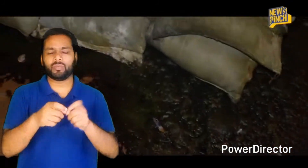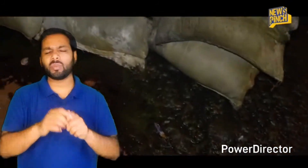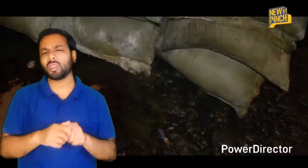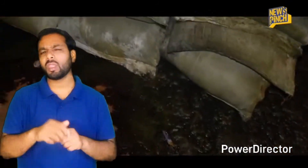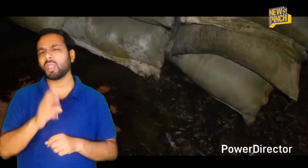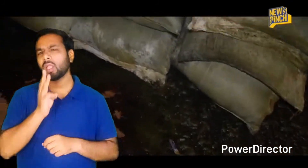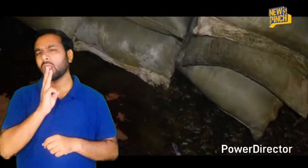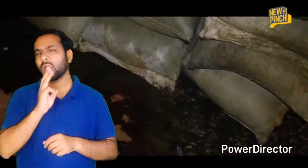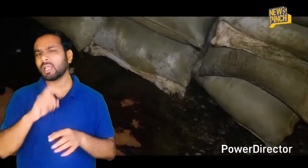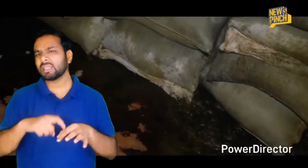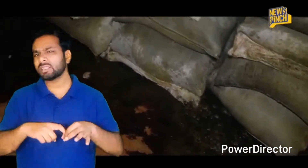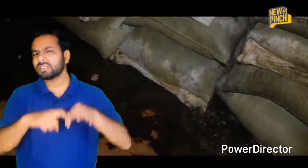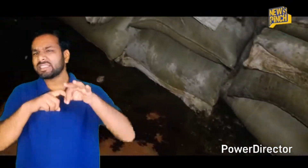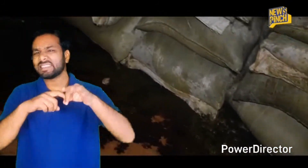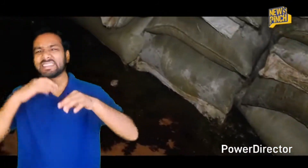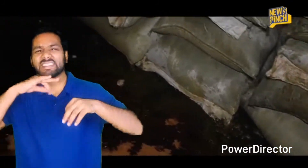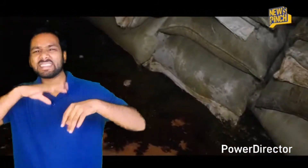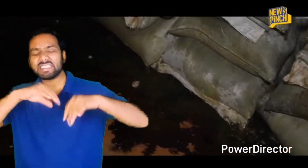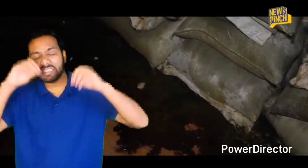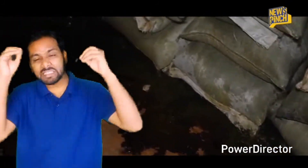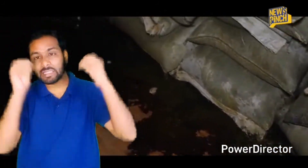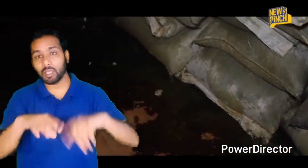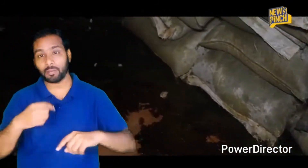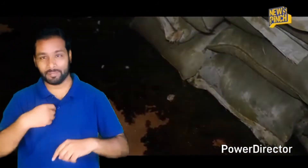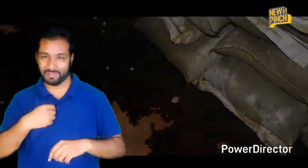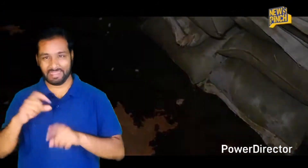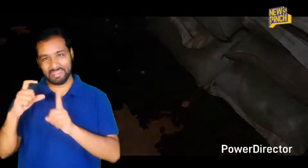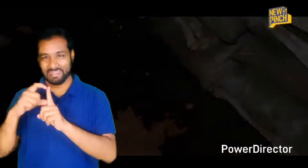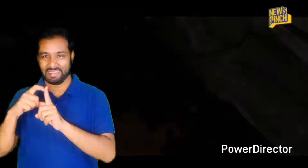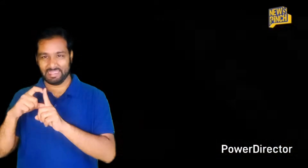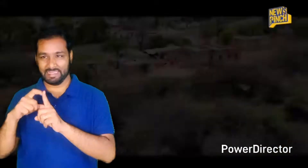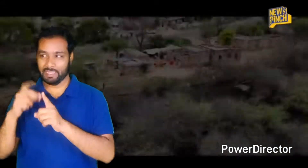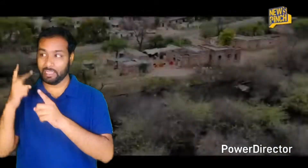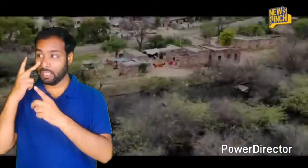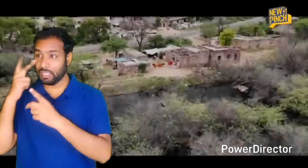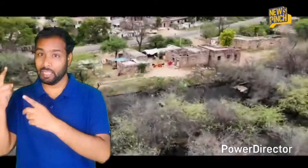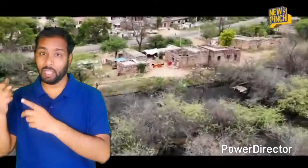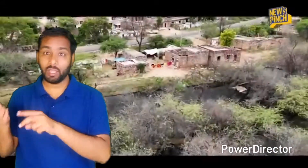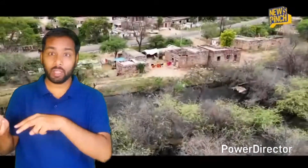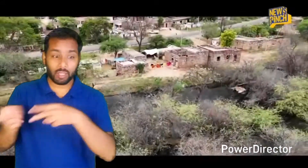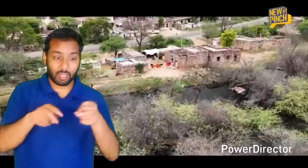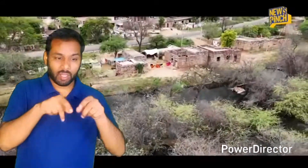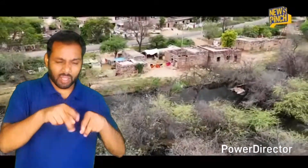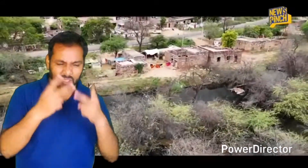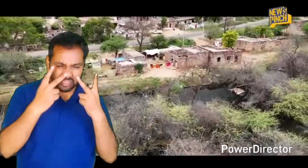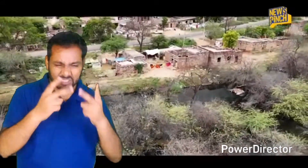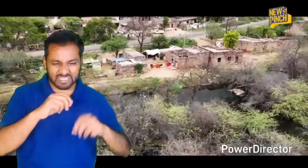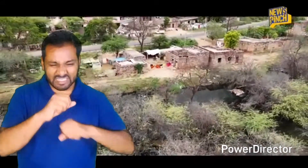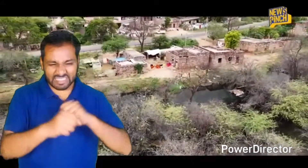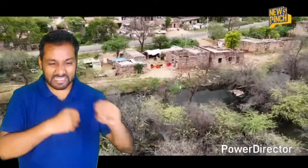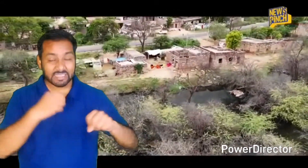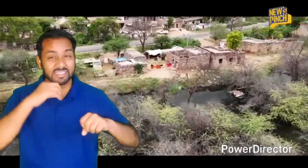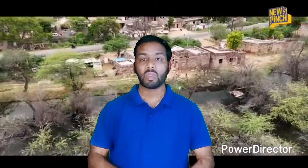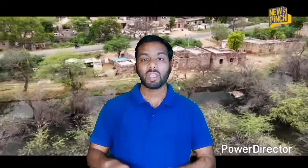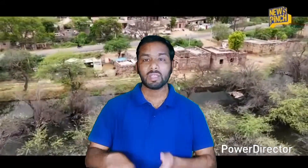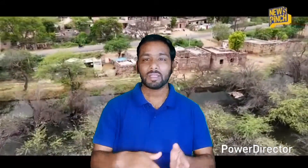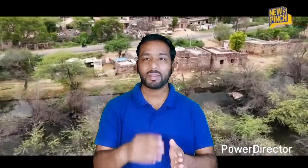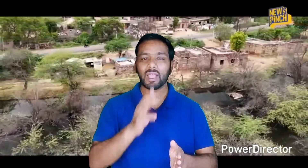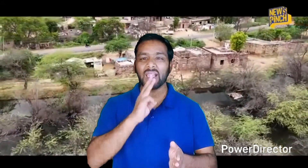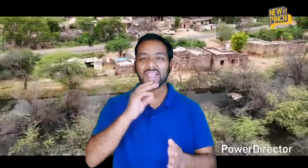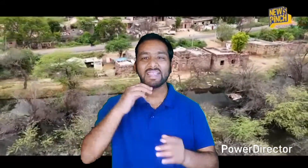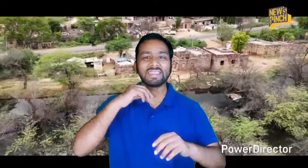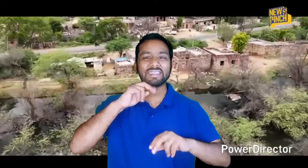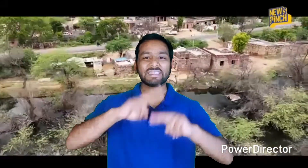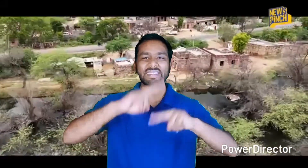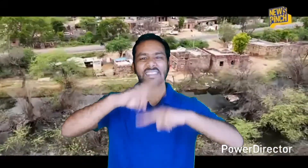बताइए कि लूपहोल कहाँ है, क्यों पानी दिख रहा है? मतलब इतना गंदा पानी, मैं तो दिल्ली से आया हूँ, मुझे नहीं पता। जोजरी नदी में जो पानी आता